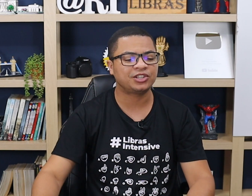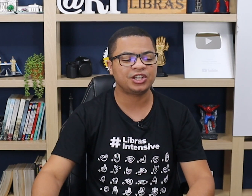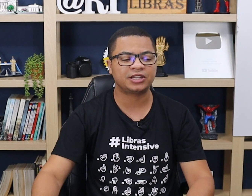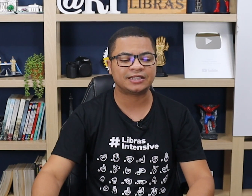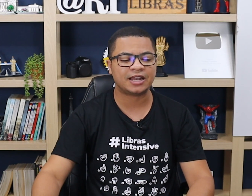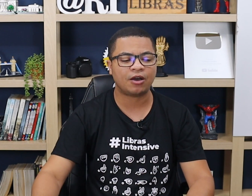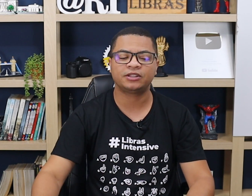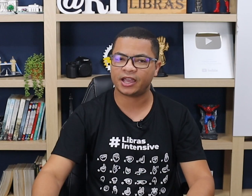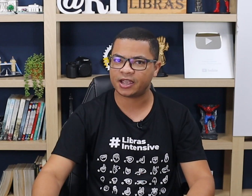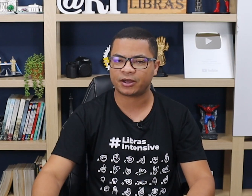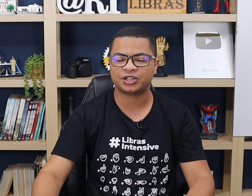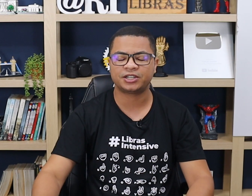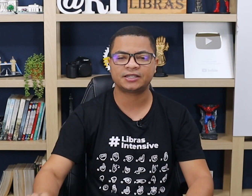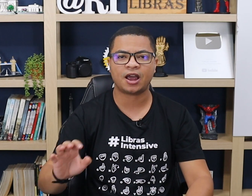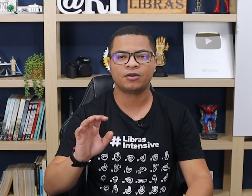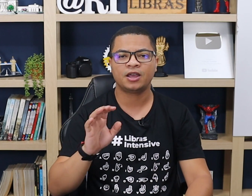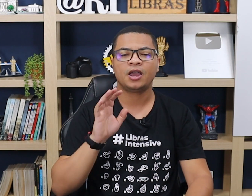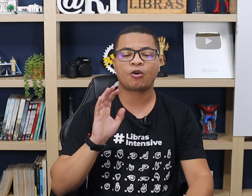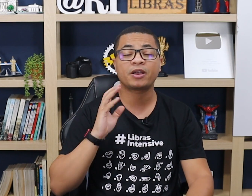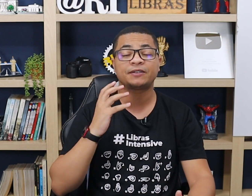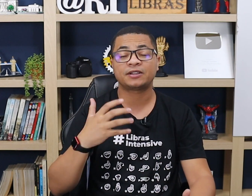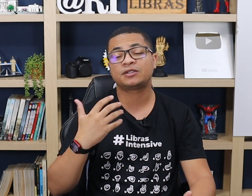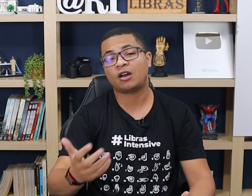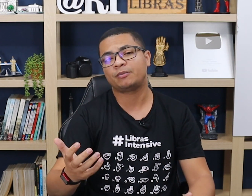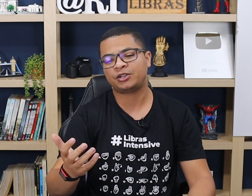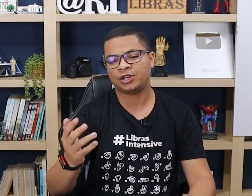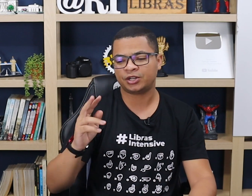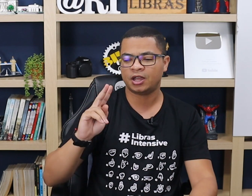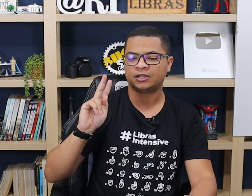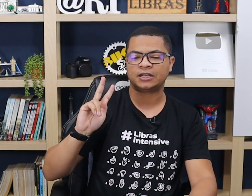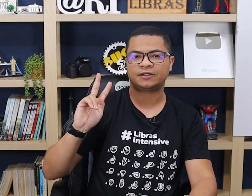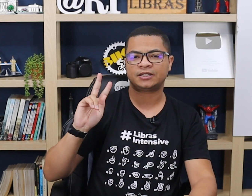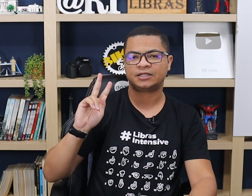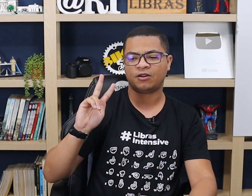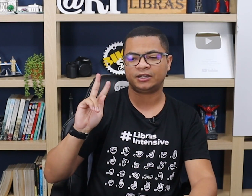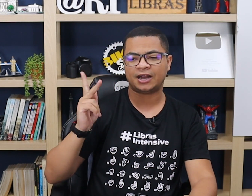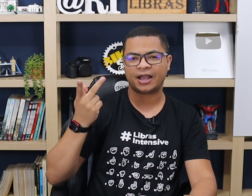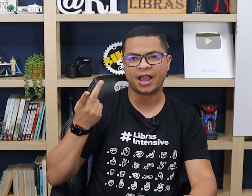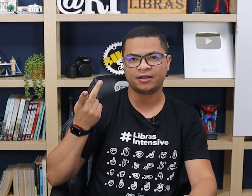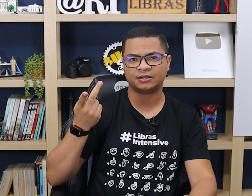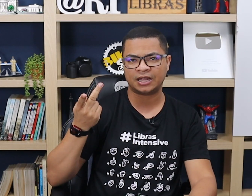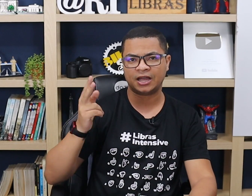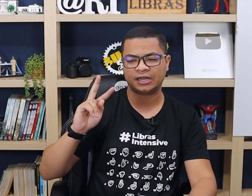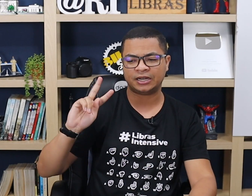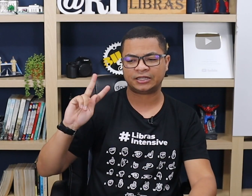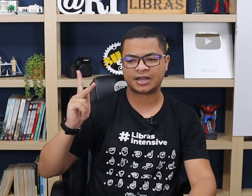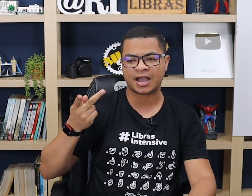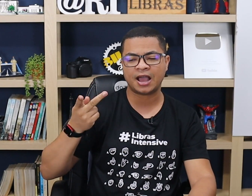hepatite tem sinal tem hepatite tem sinal como é que você fazer o sinal de hepatite faz assim ó letra H tá letra H